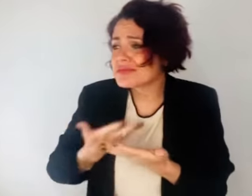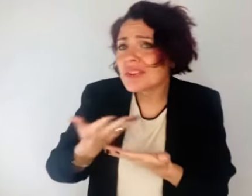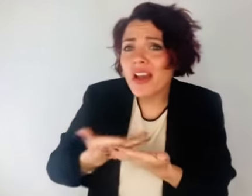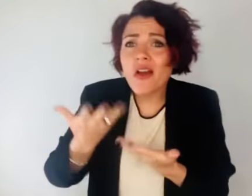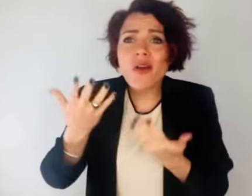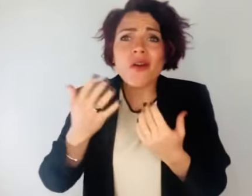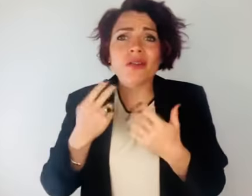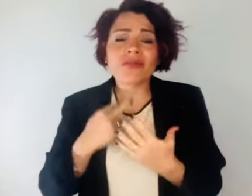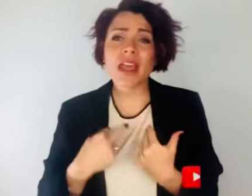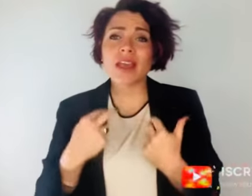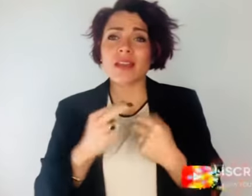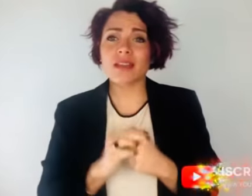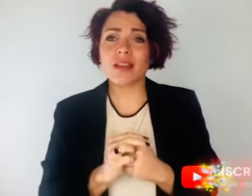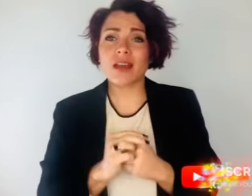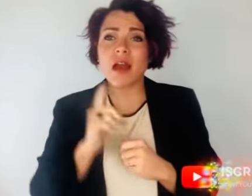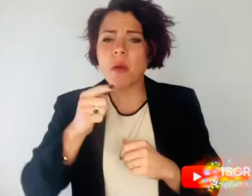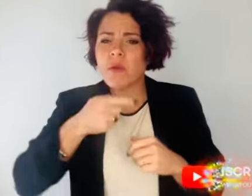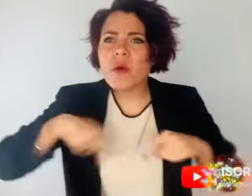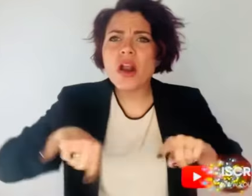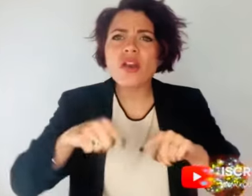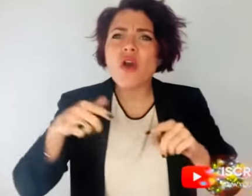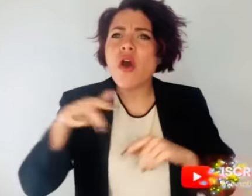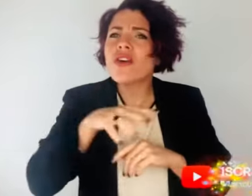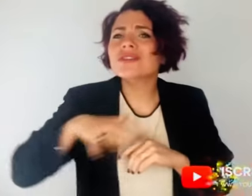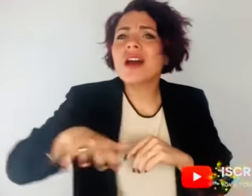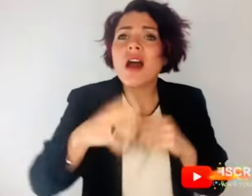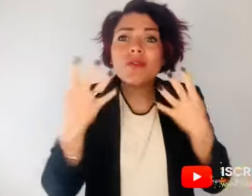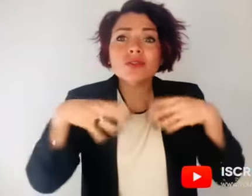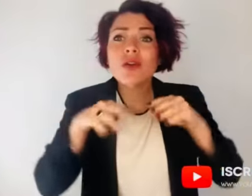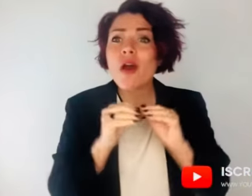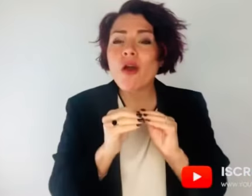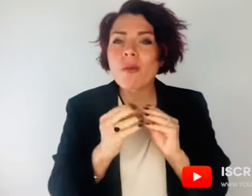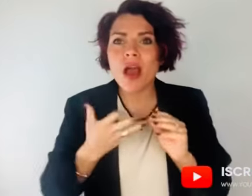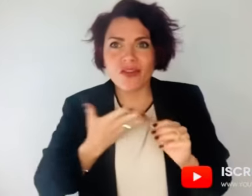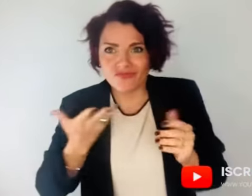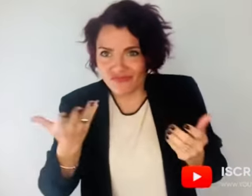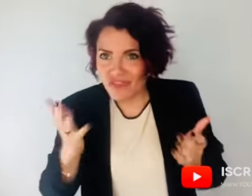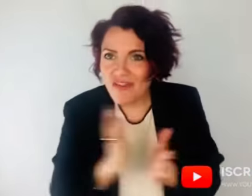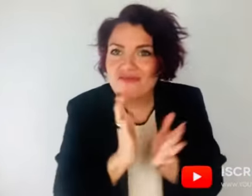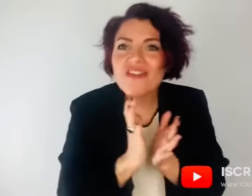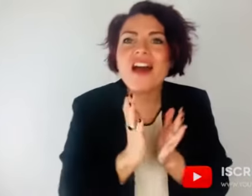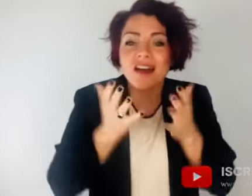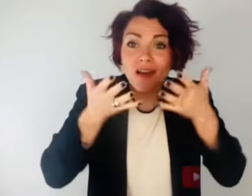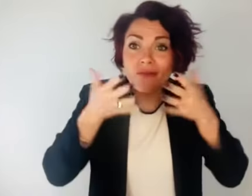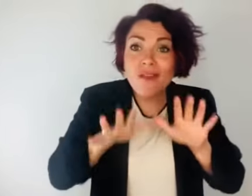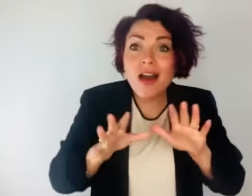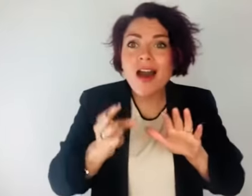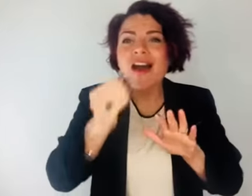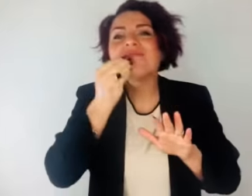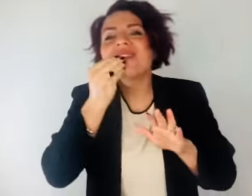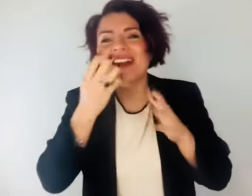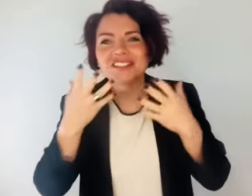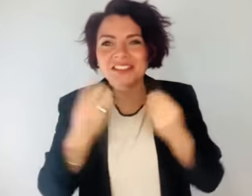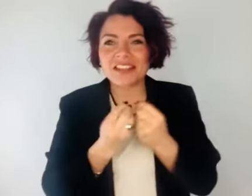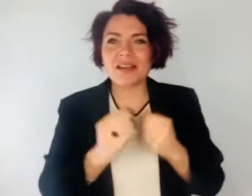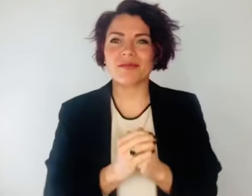come facciamo anche loro nella nostra società che non c'è festa che poi non si risolva con un pranzo perché il mangiare insieme